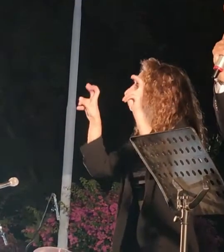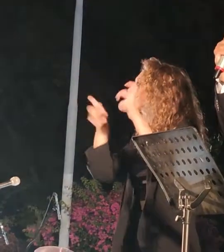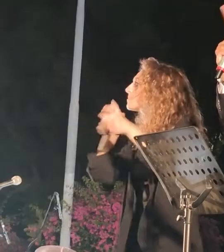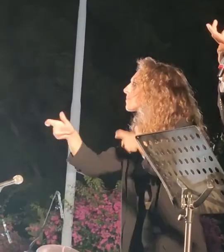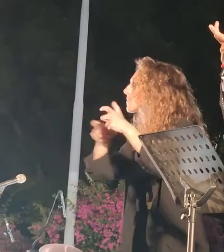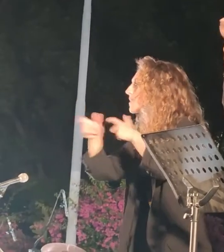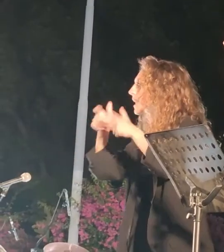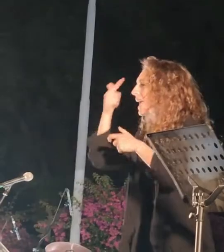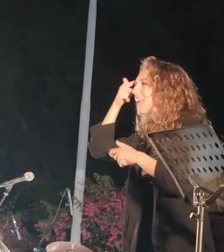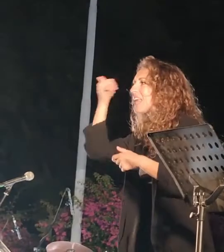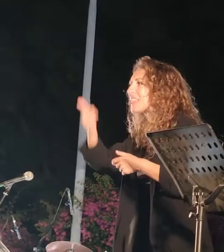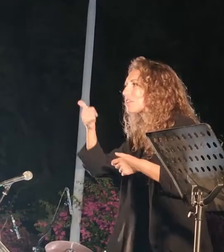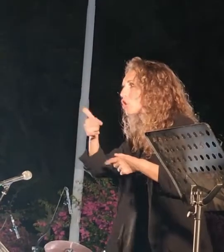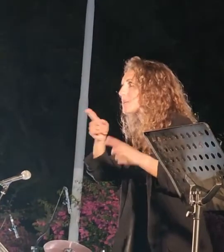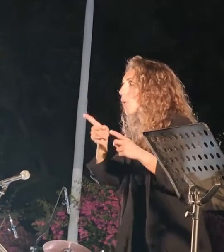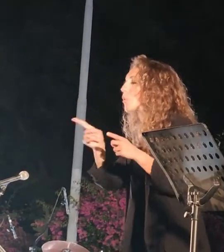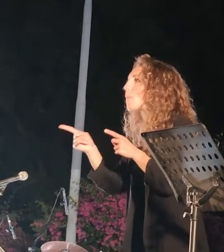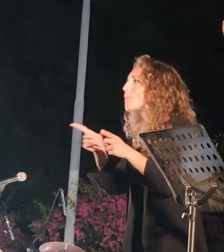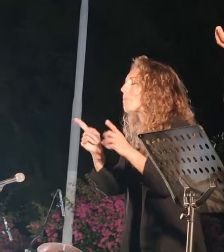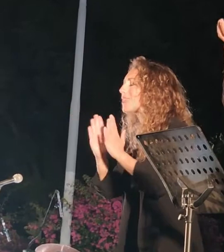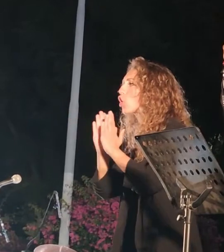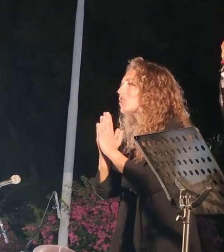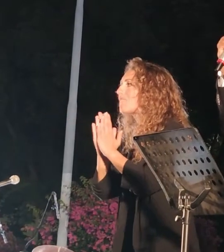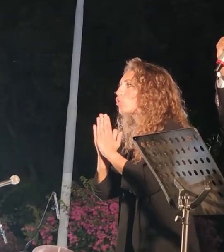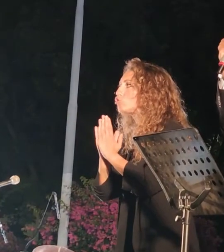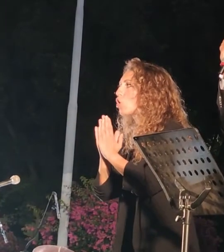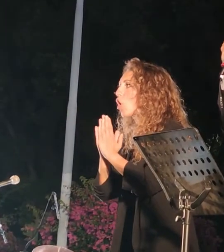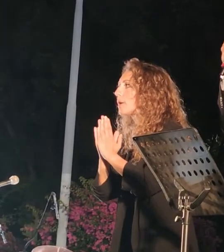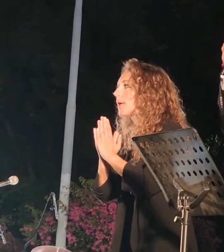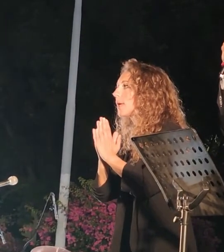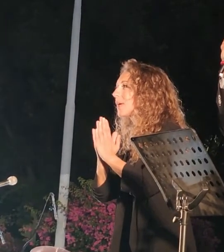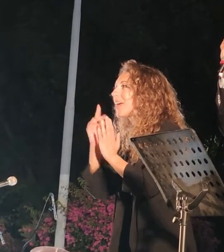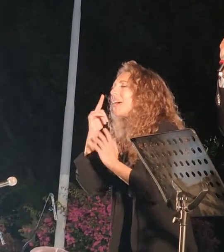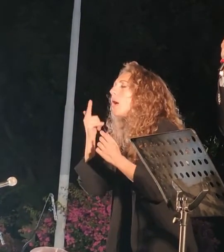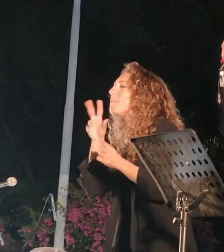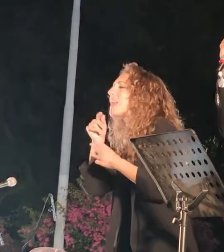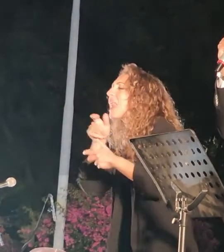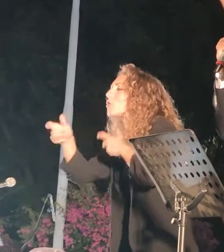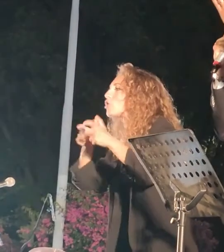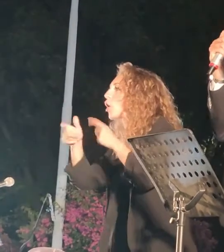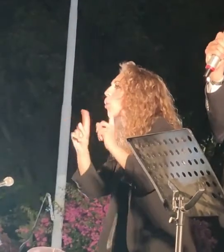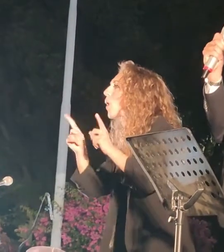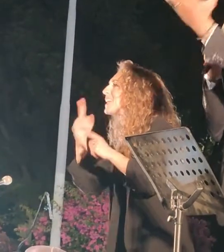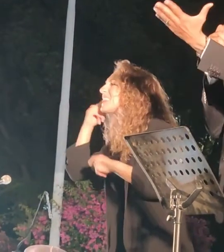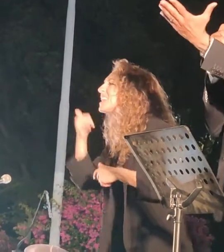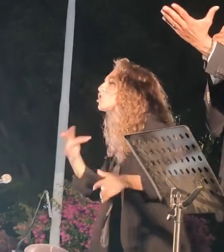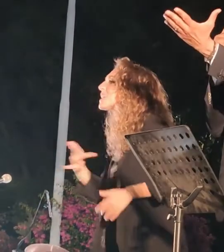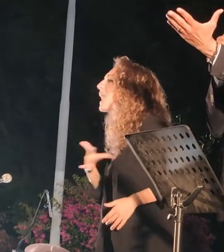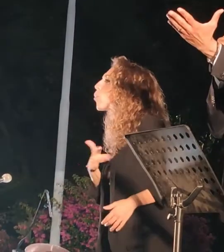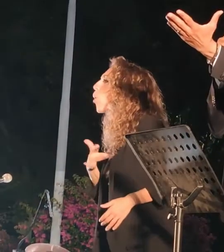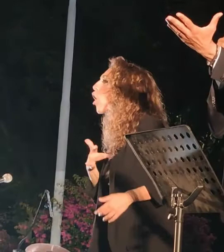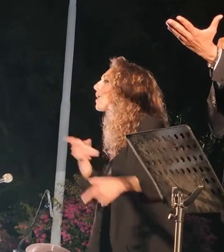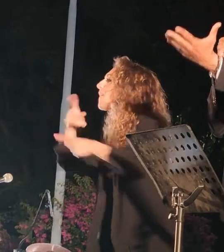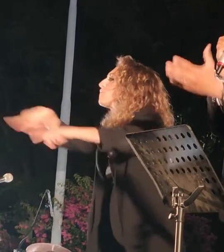al momento della devozione, si è parlato dell'intelligenza del cuore, ed è quella che mi avete regalato in questi